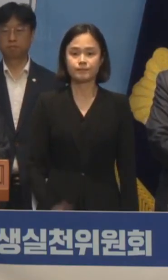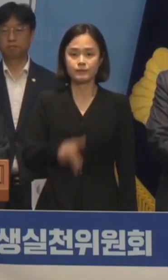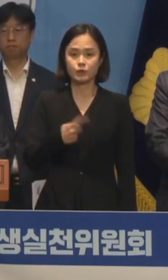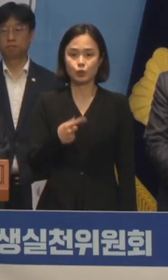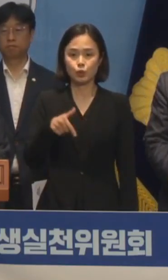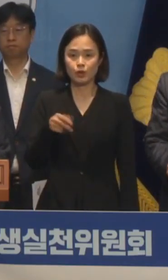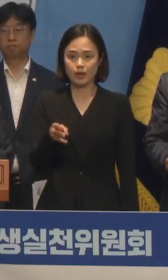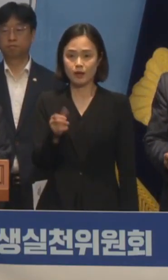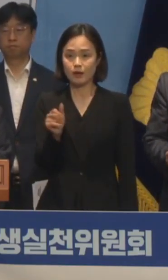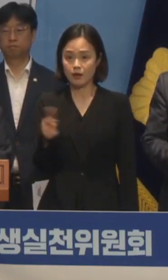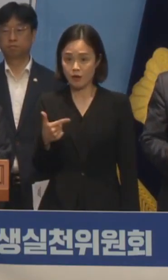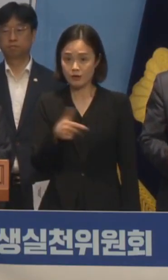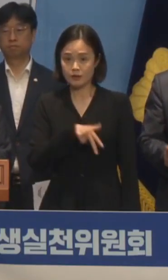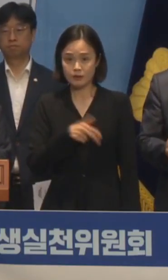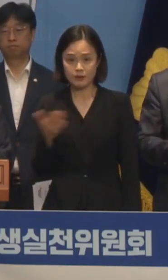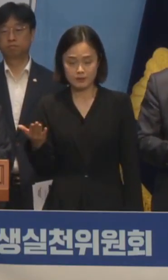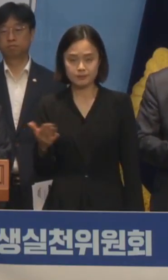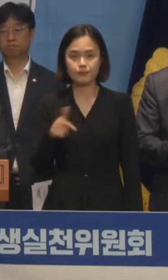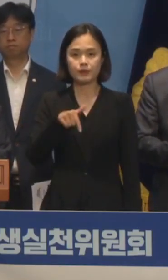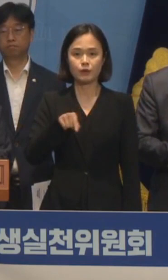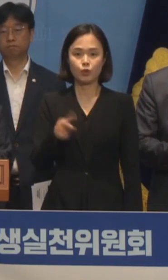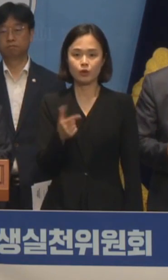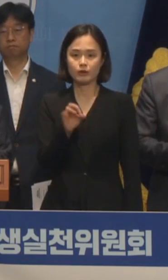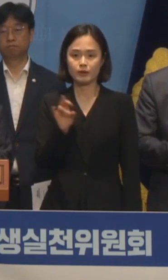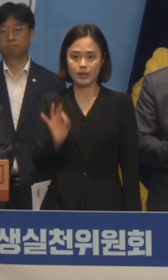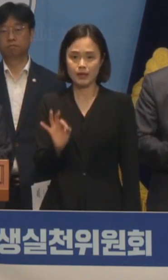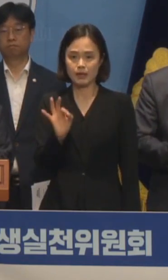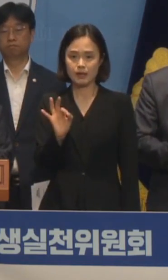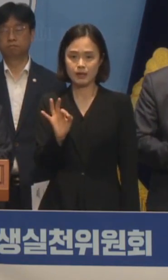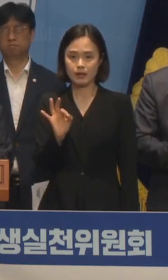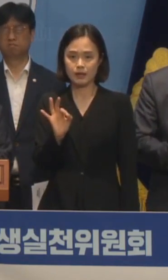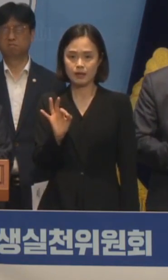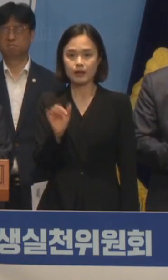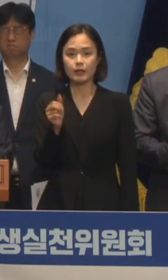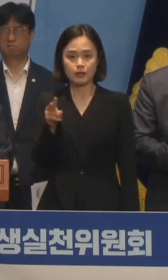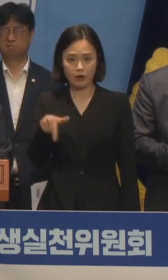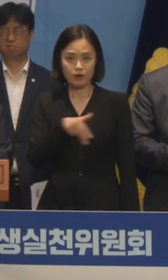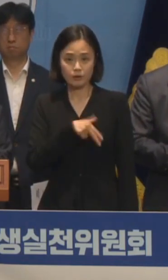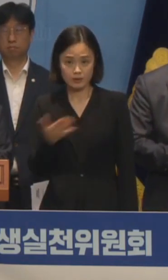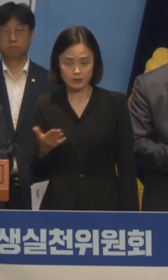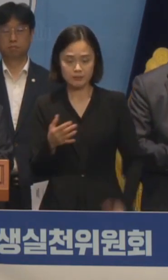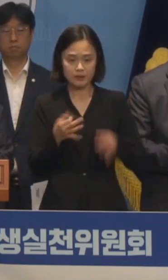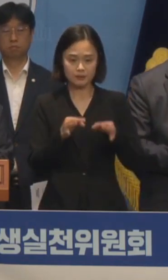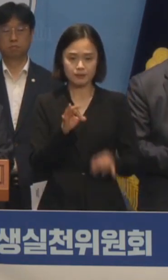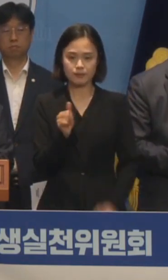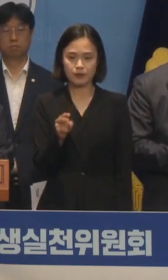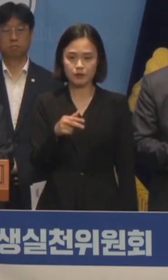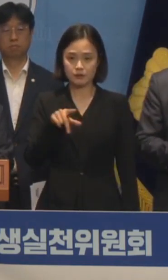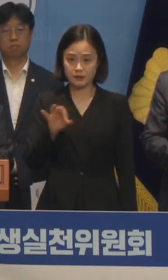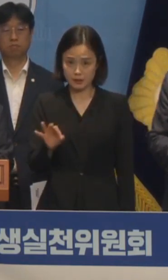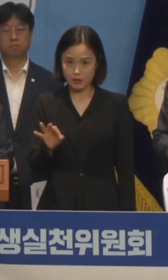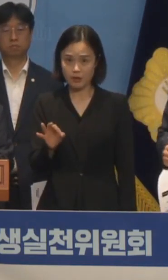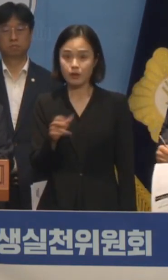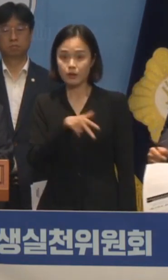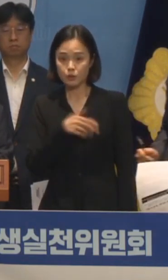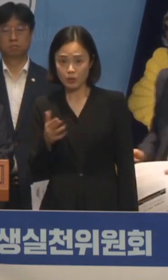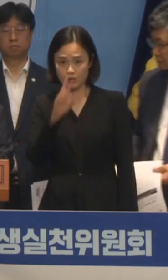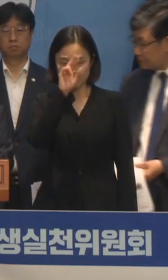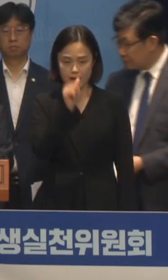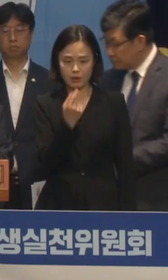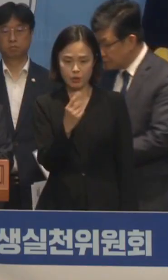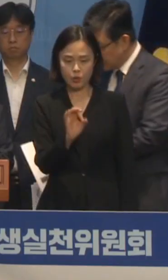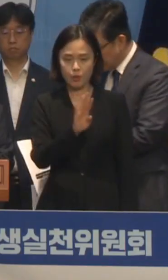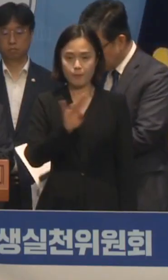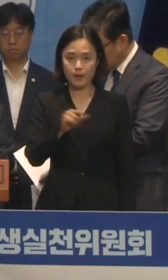의원님 오셨습니다. 권향엽 의원님 오셨습니다. 김현정 의원님 오셨습니다. 박홍배 의원님